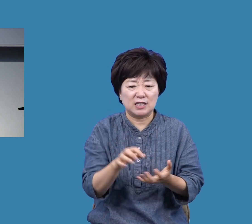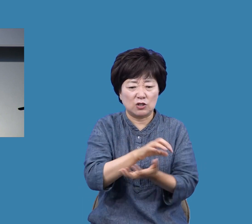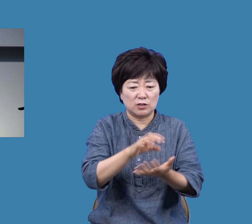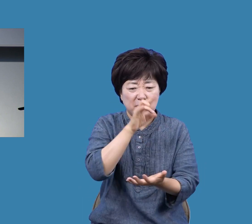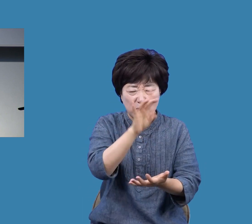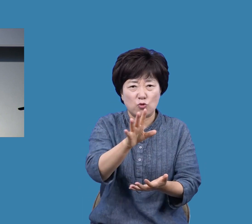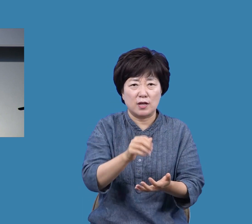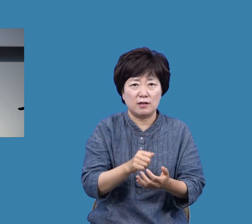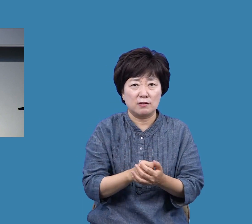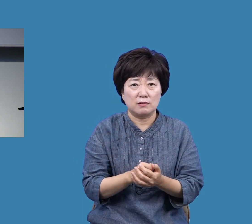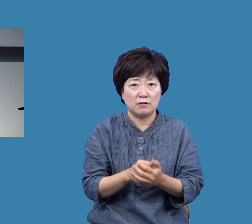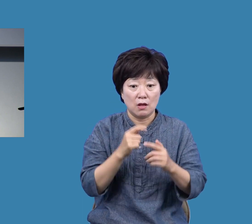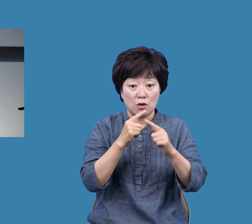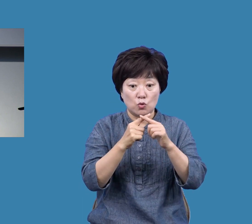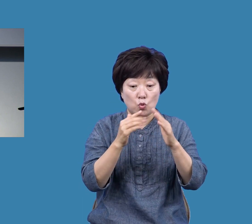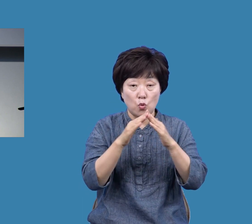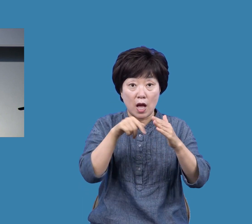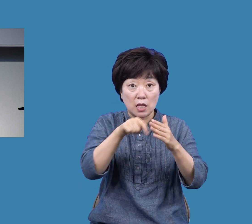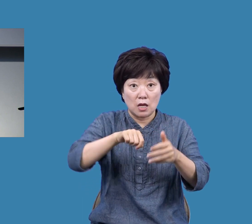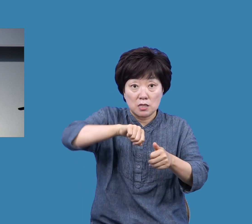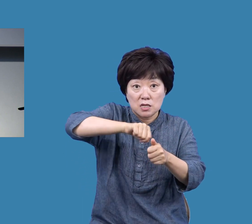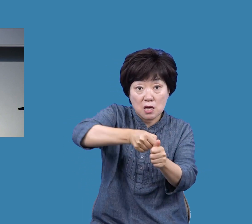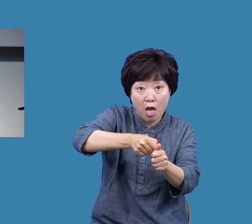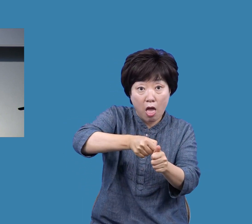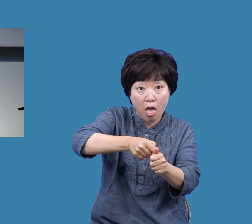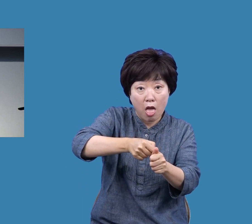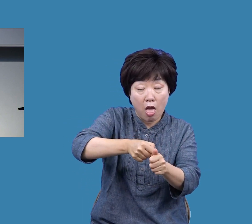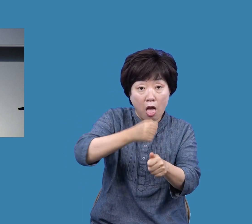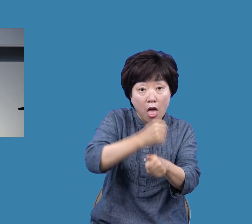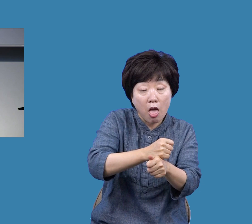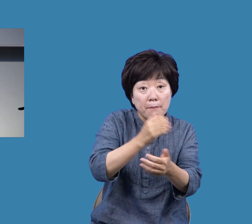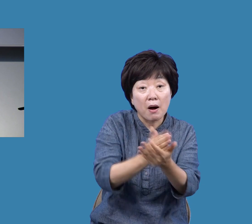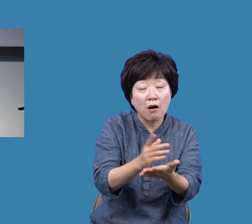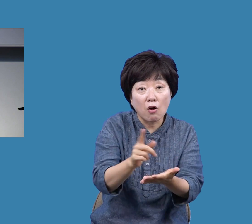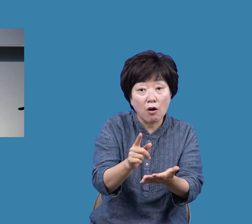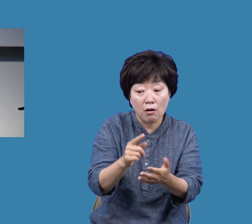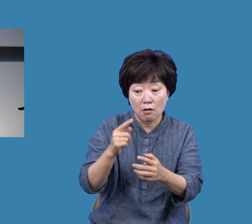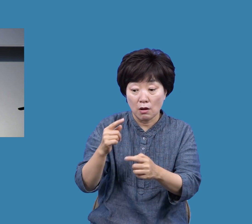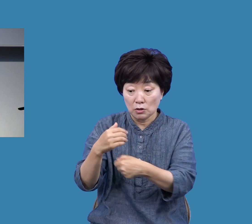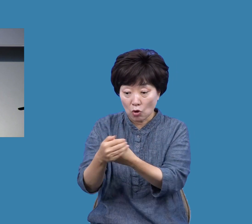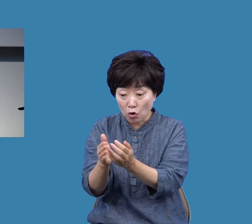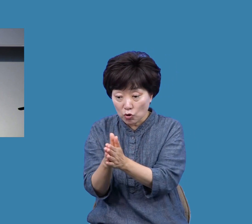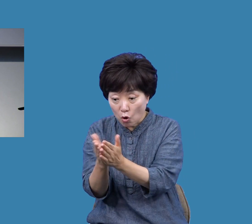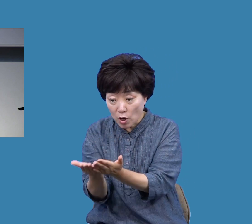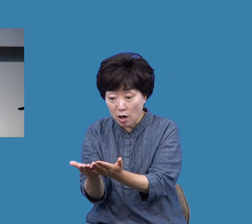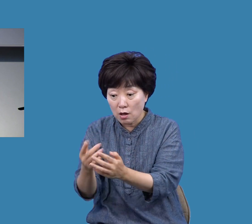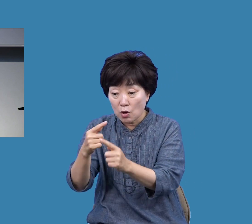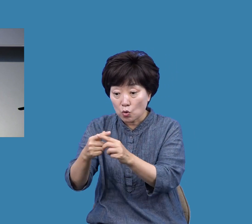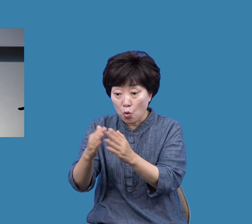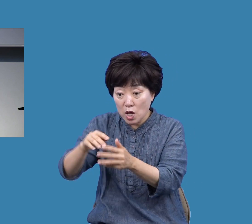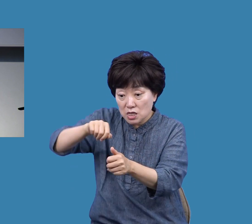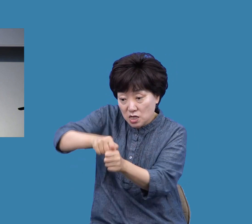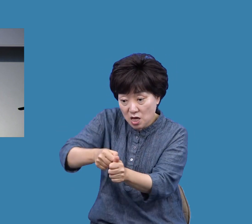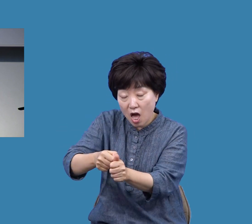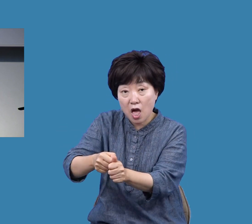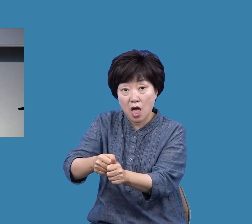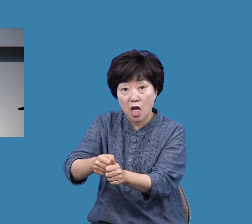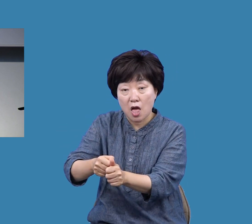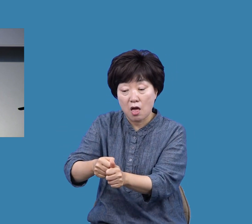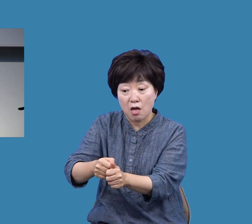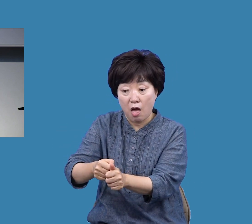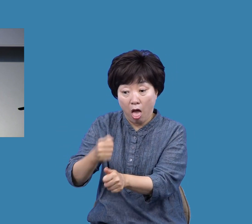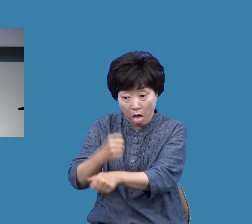아니, 교회에서 징계할 수 있어요, 없어요? 징계하라 그랬잖아. 근데 교회에서 징계를 하게 되면 교회가 어떻게 사랑도